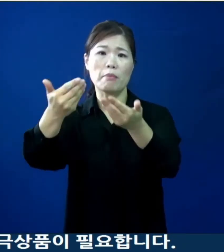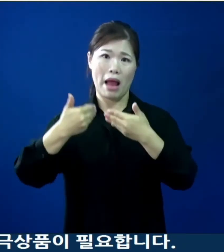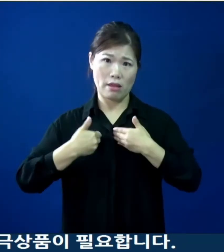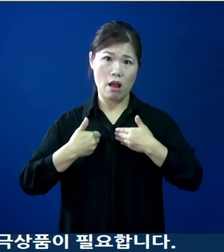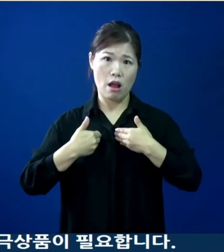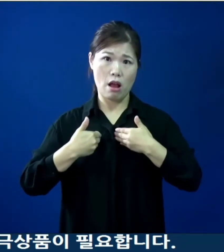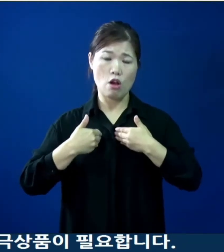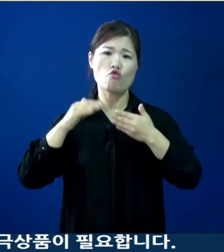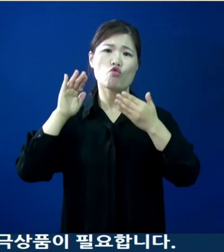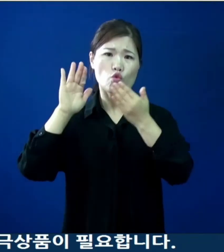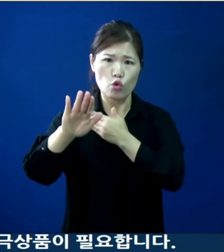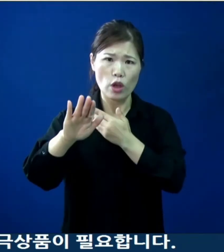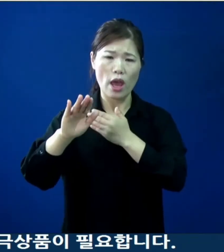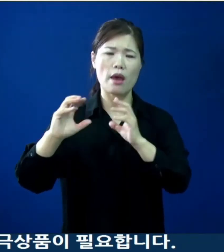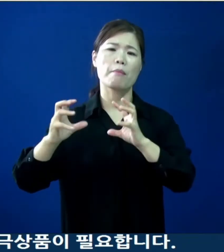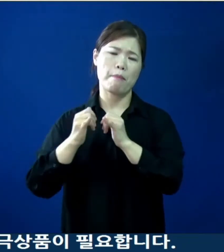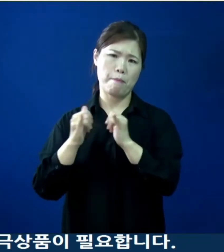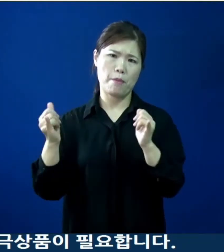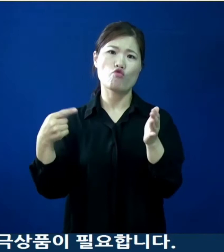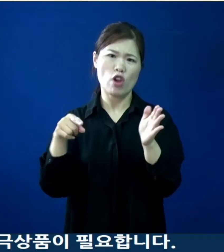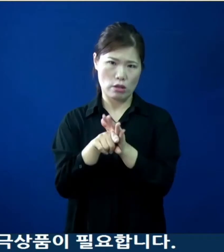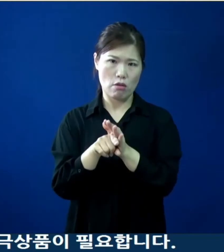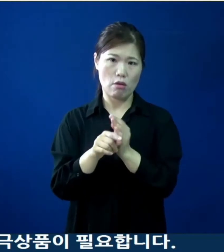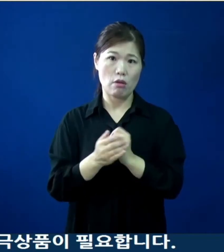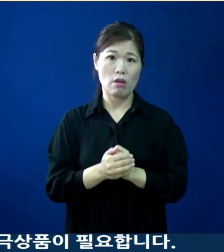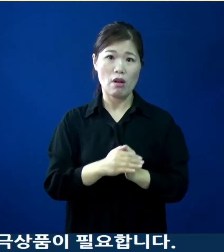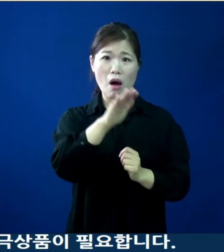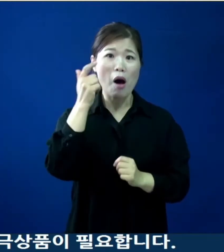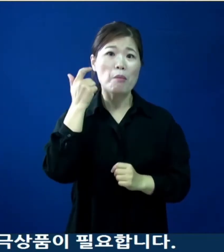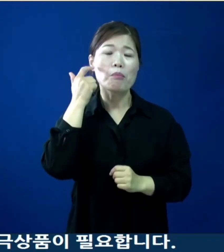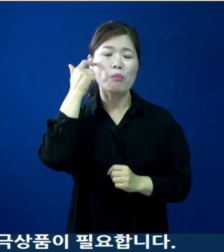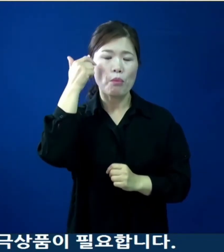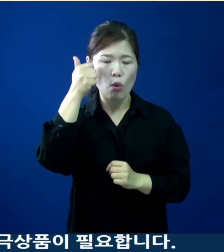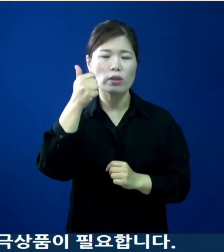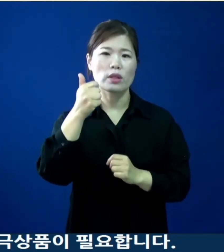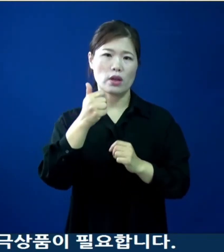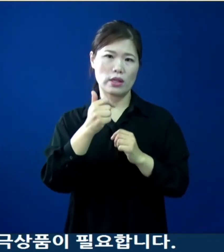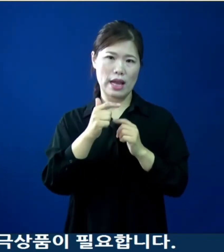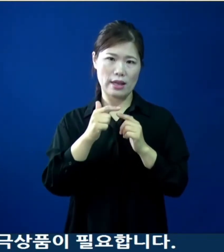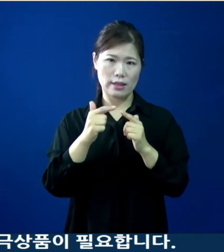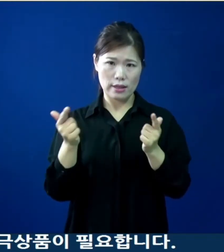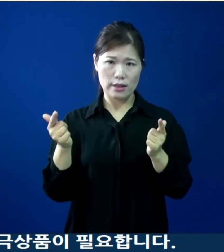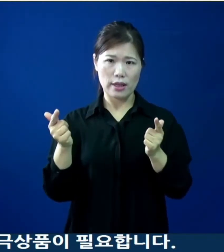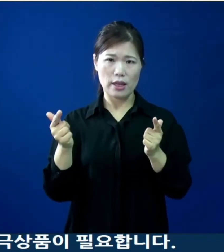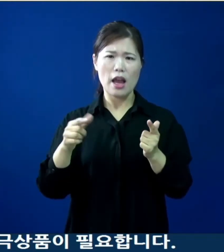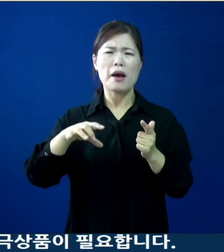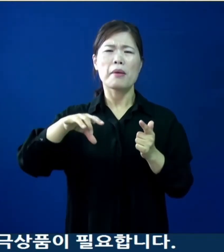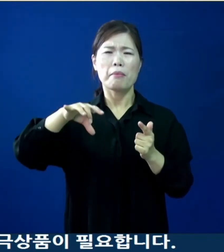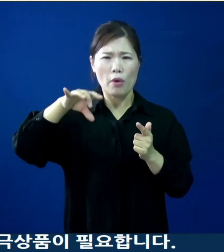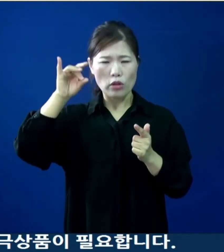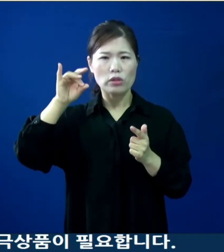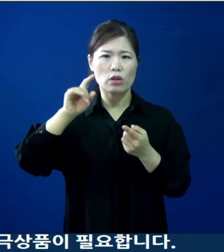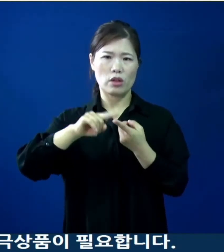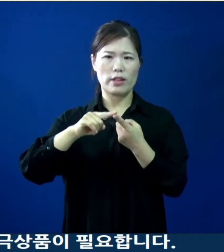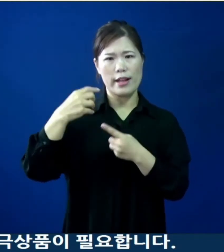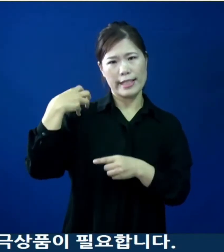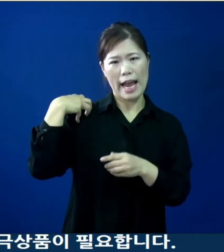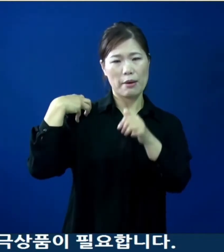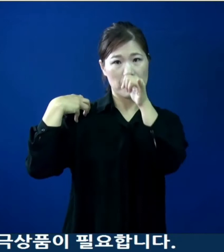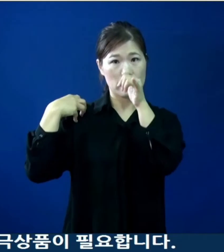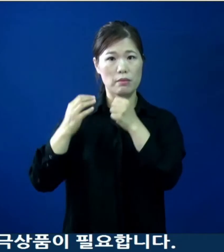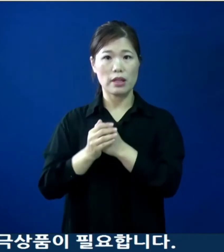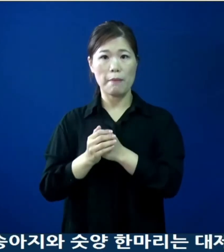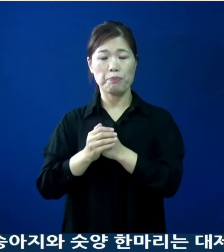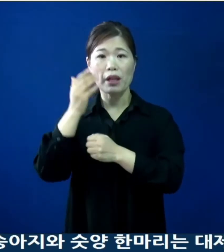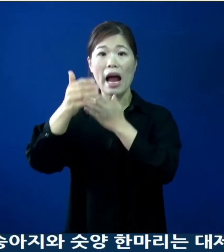수 있습니다. 우리 목회자들이, 교회 지도자들이 이런 책임과 심령이 있는 거죠. 하나님 앞에